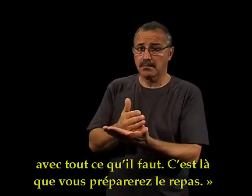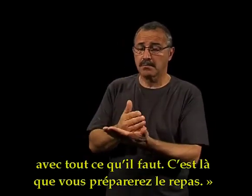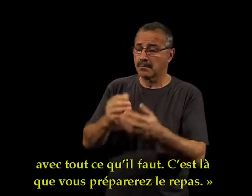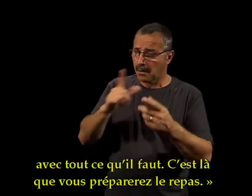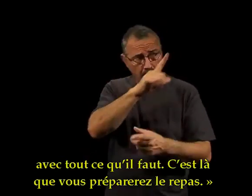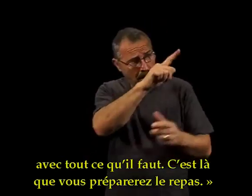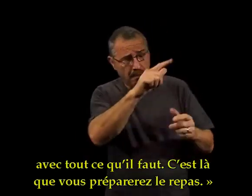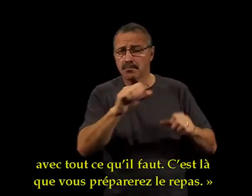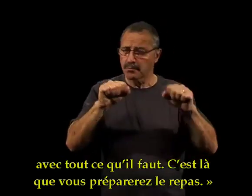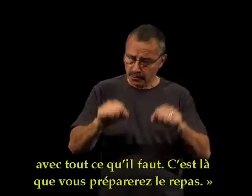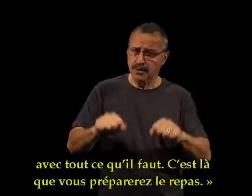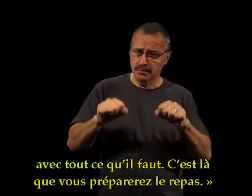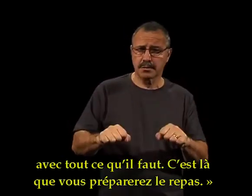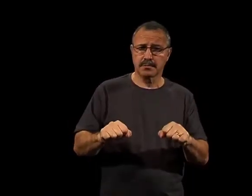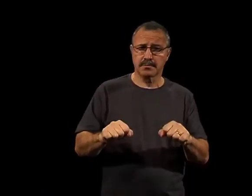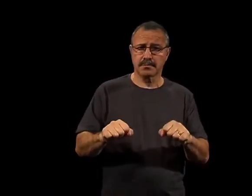C'est là que vous préparerez le repas.